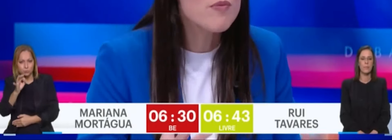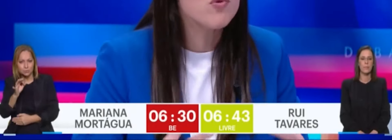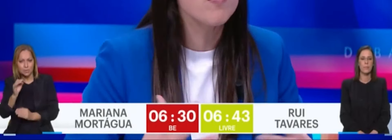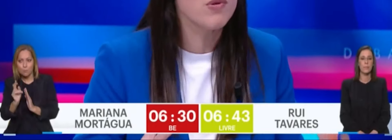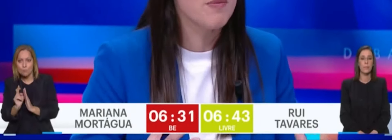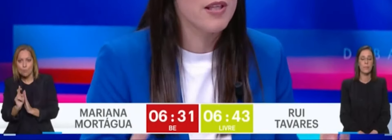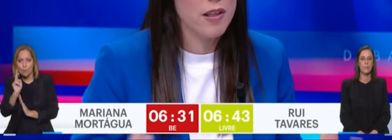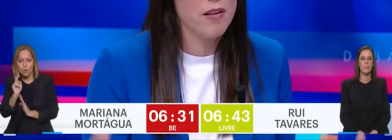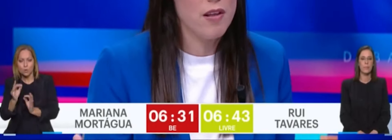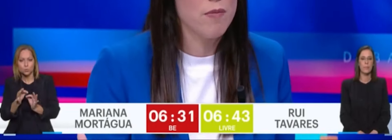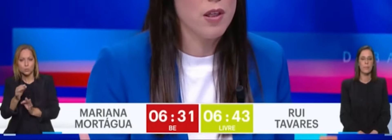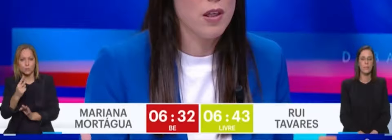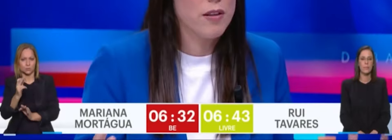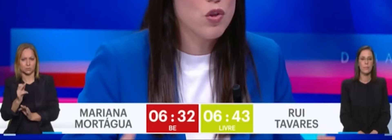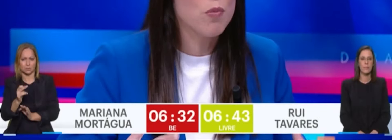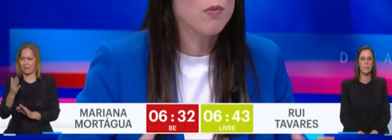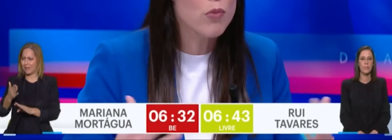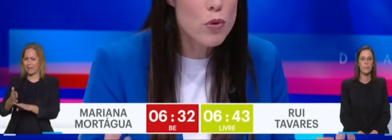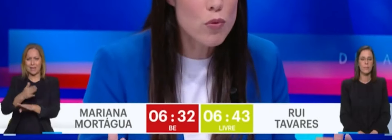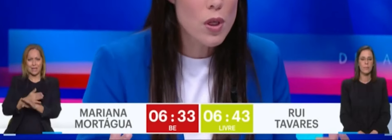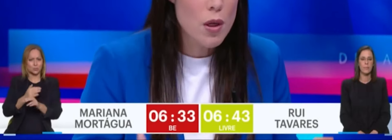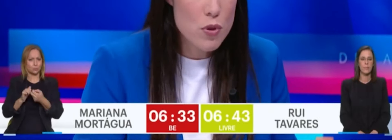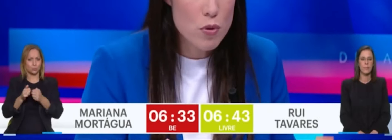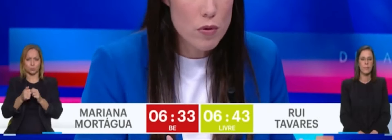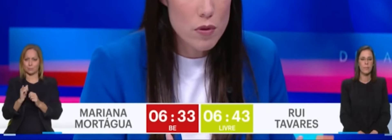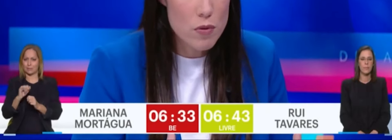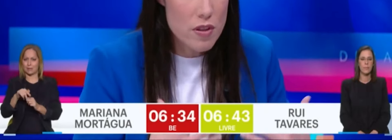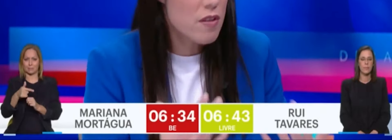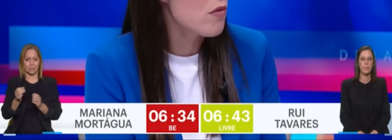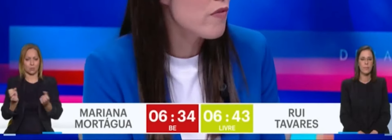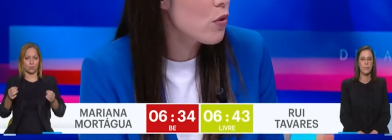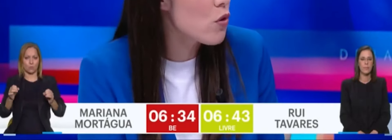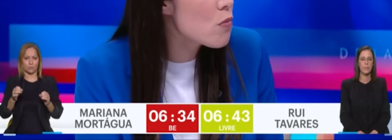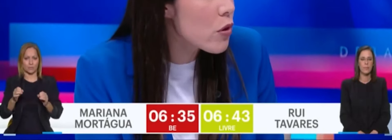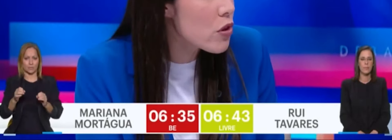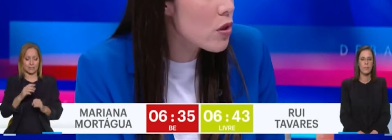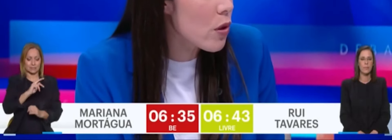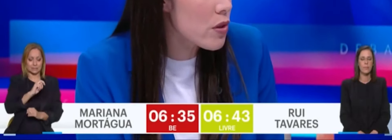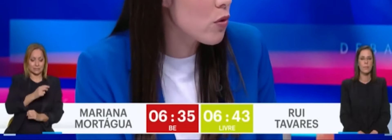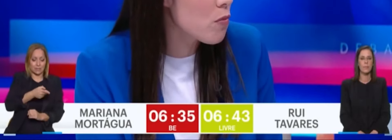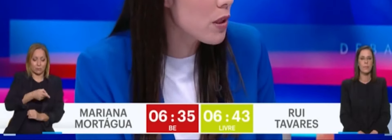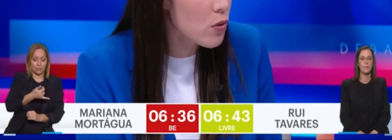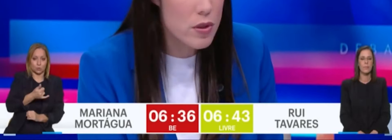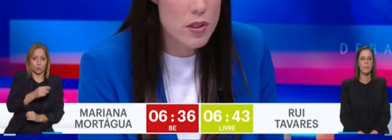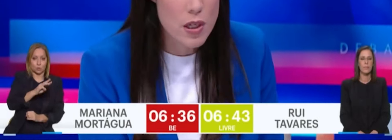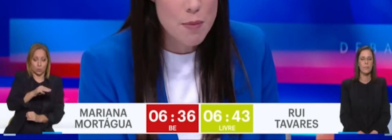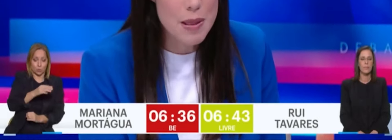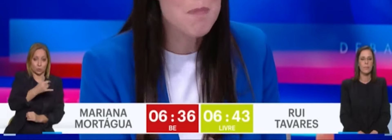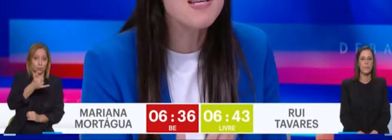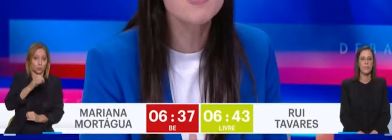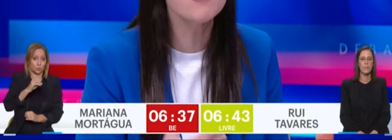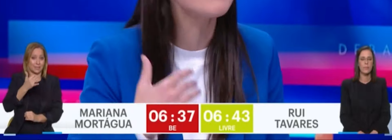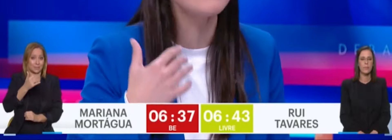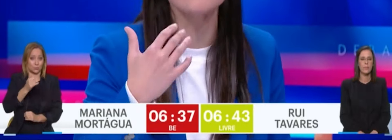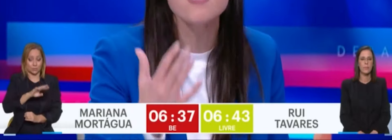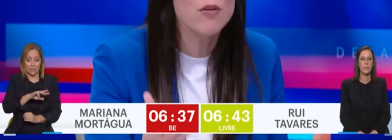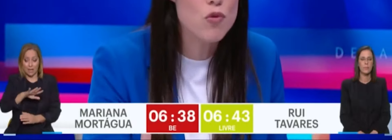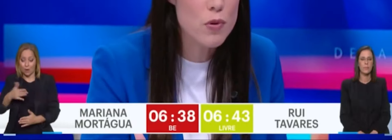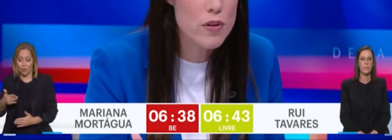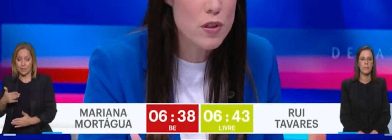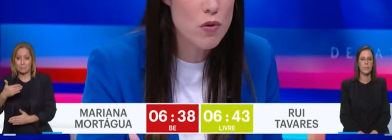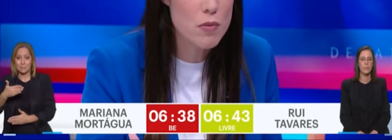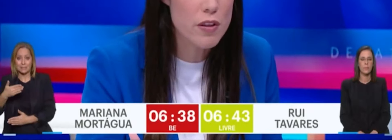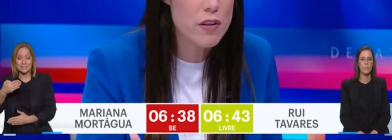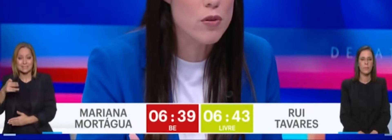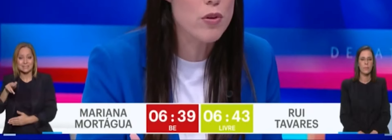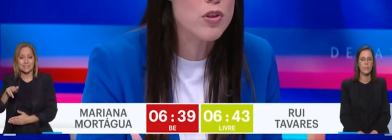nós não temos um problema de receita de MT ela tem subido muito passou de 392 milhões de euros em 2012 para 1700